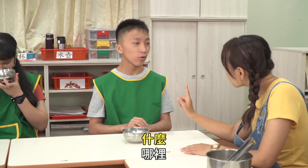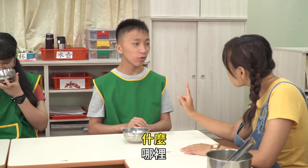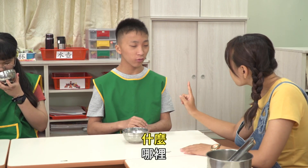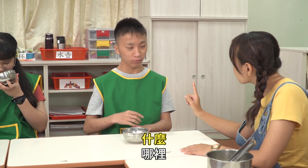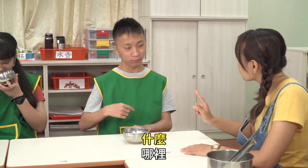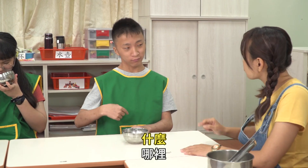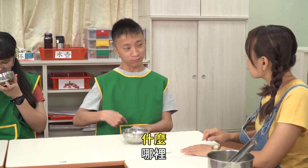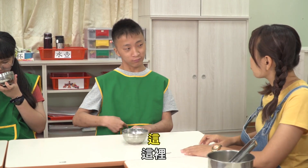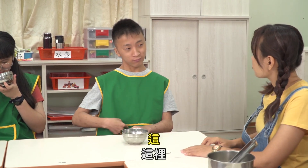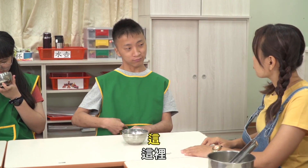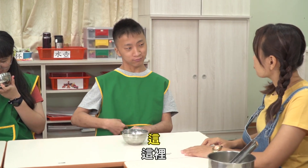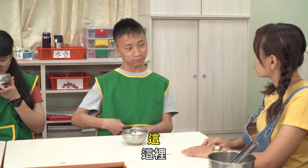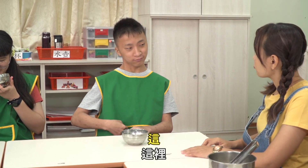里？ 这里。